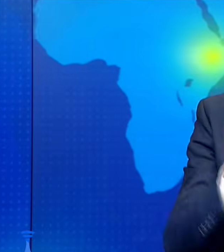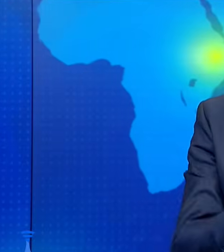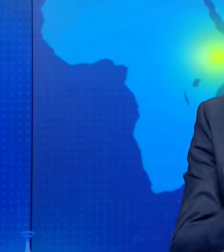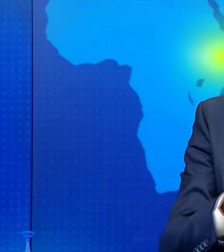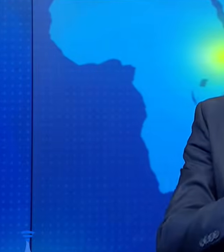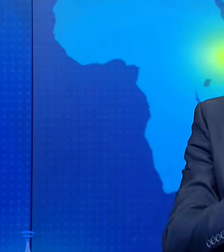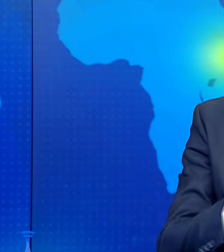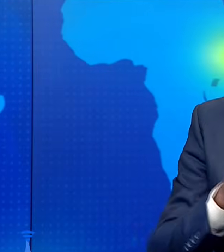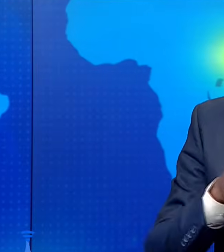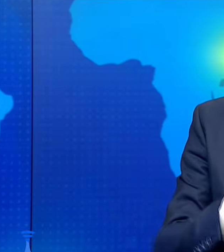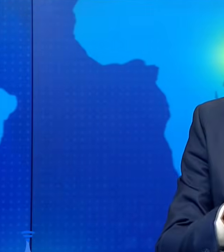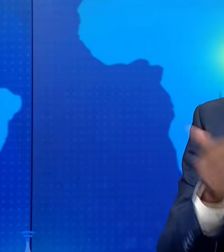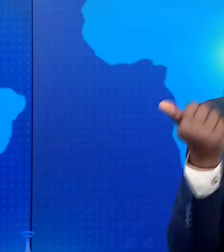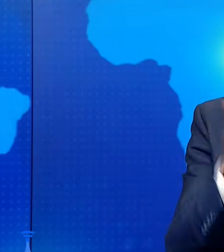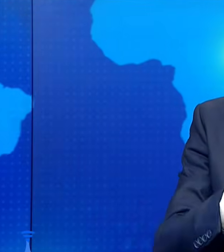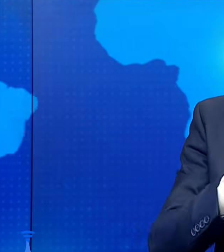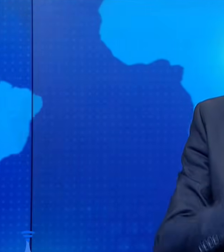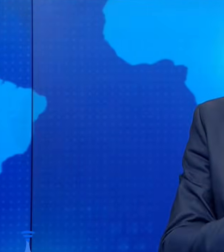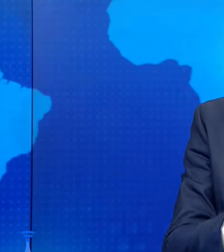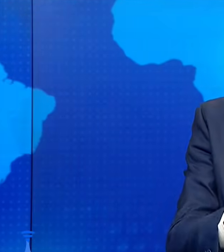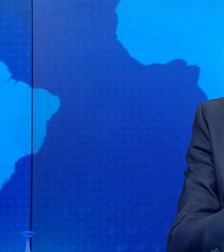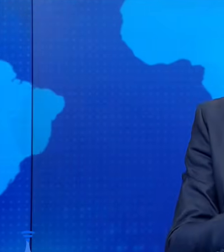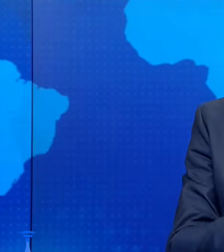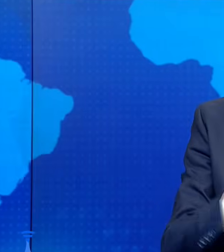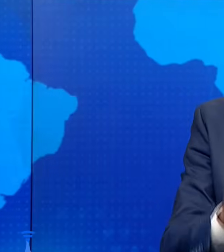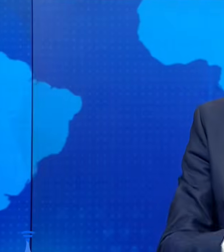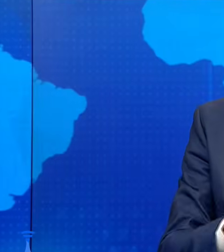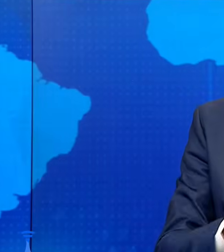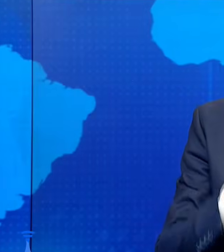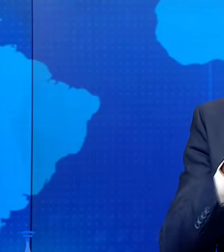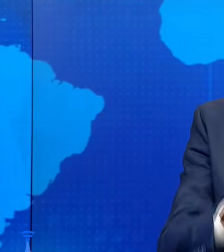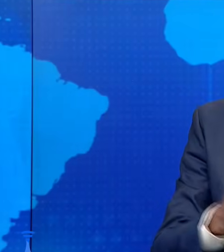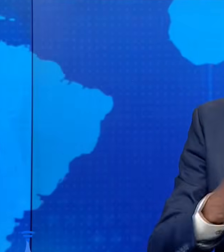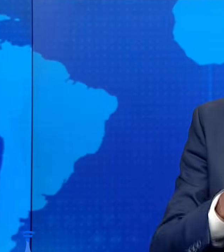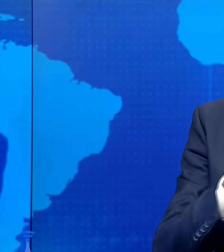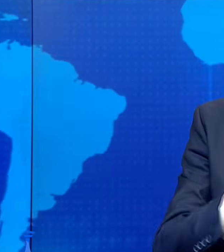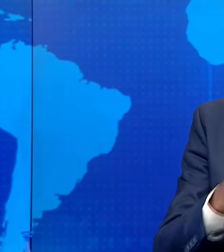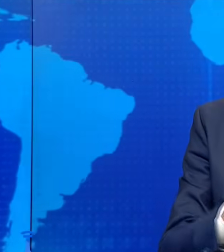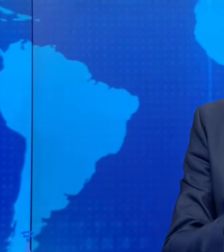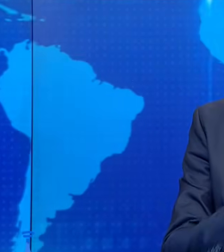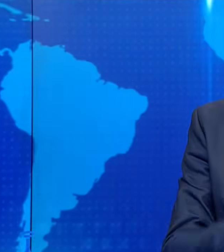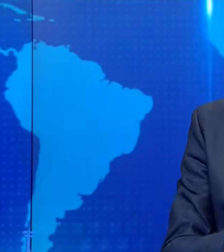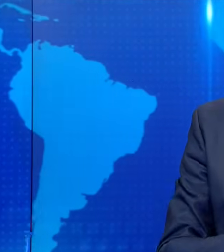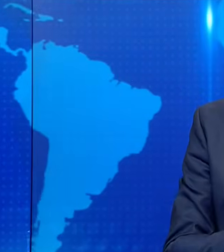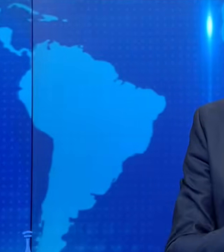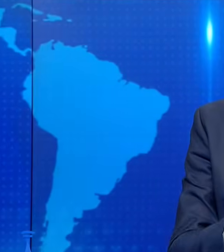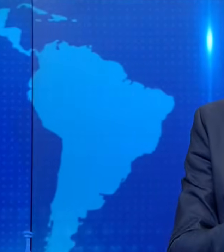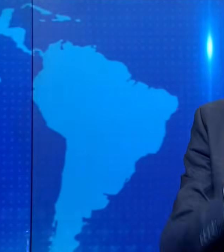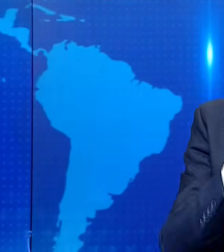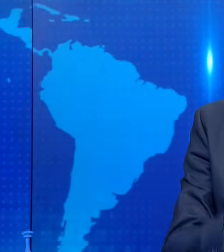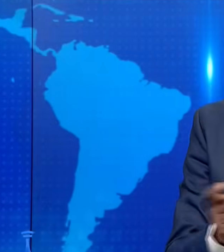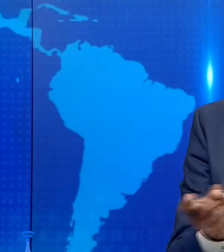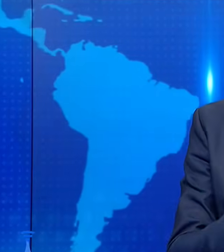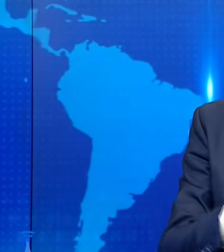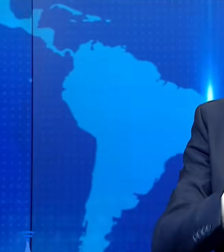ኢትዮጵያ የአየር ንብረት ለውጥን ለመዋጋት በአረንጓዴ አሻራ የወሰደችው እርምጃ በዓለም አቀፍ ደረጃ እንደ ምሳሌ